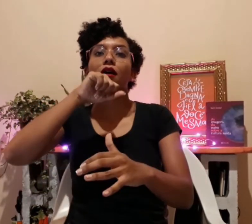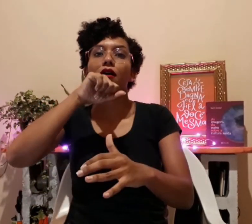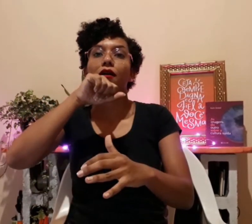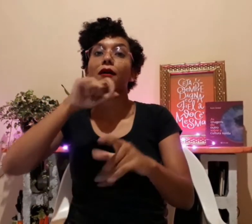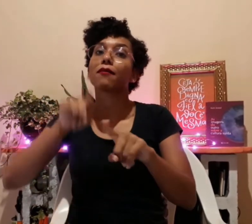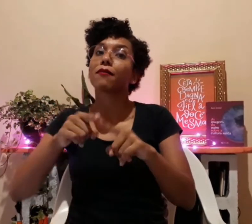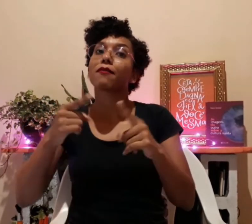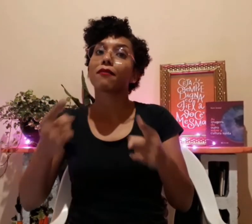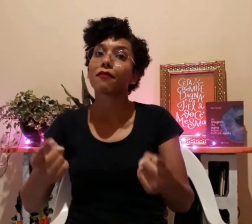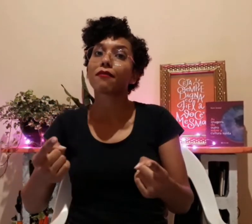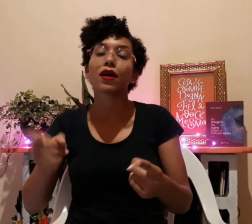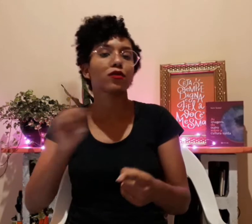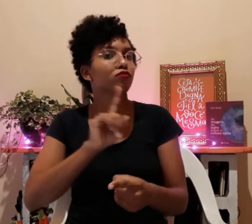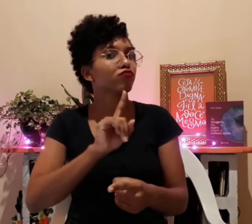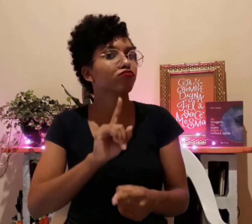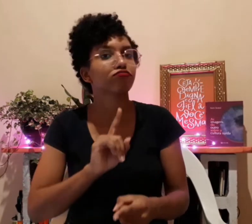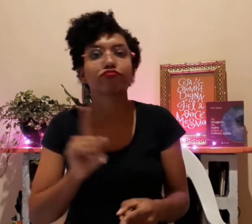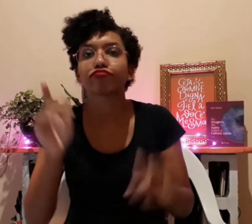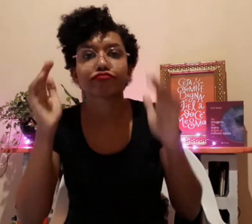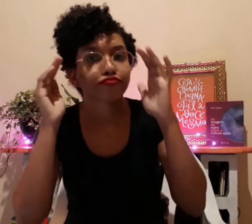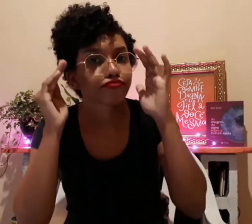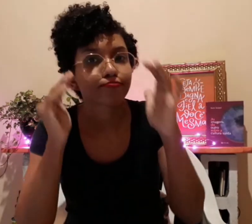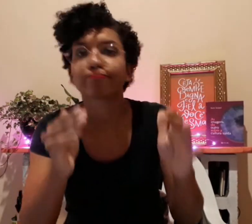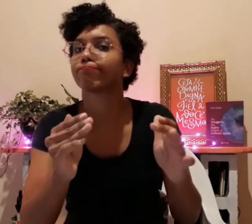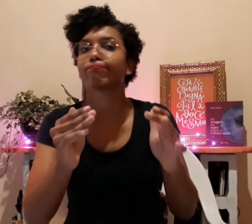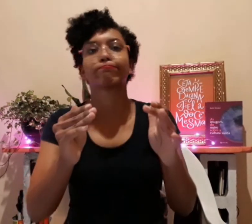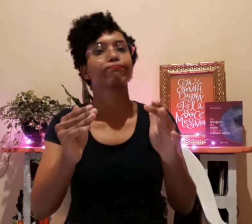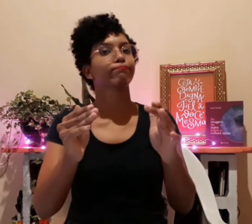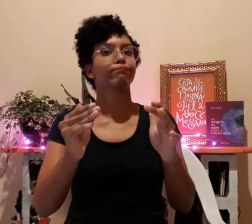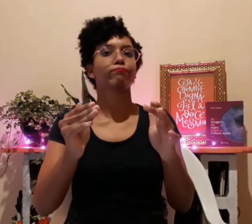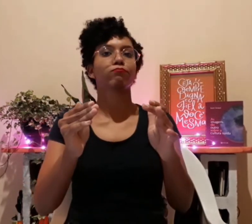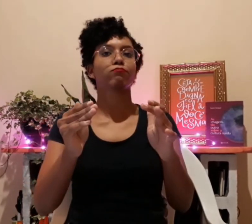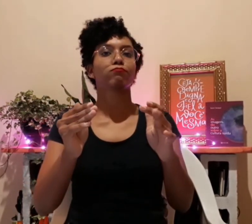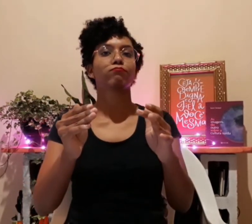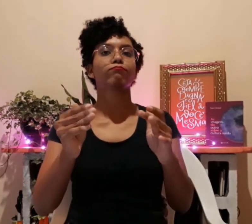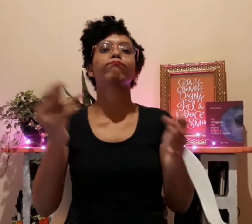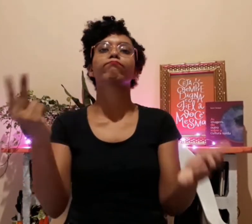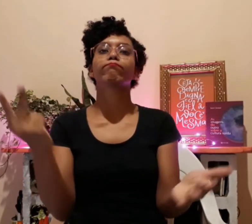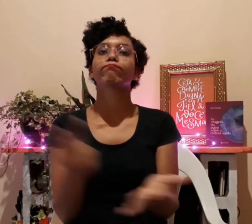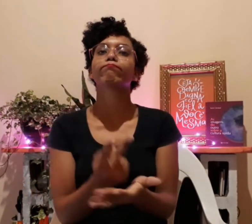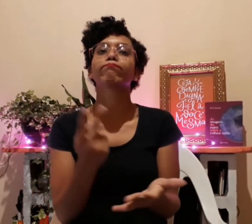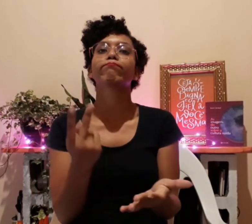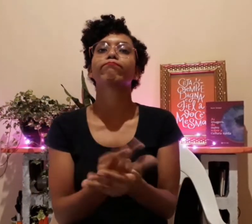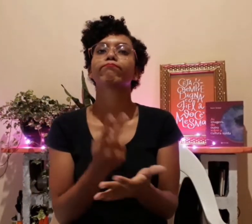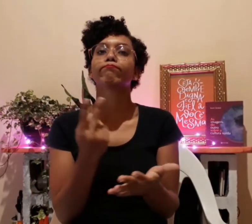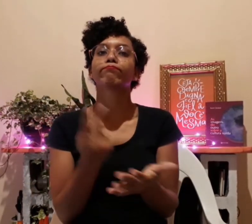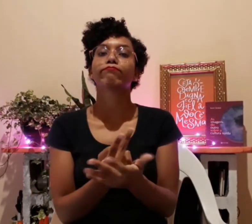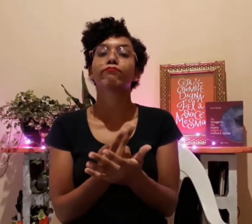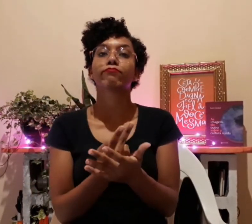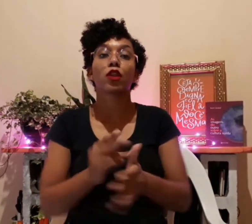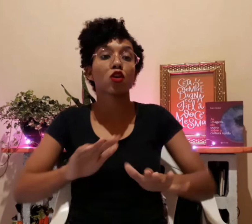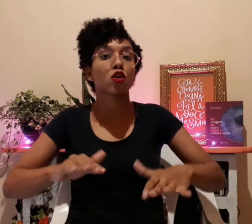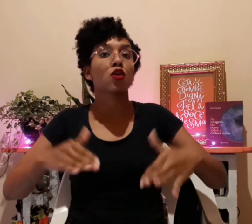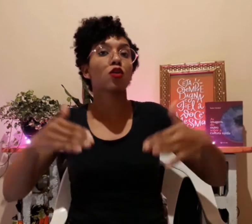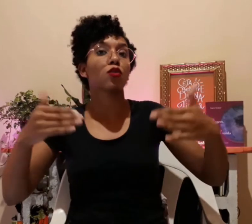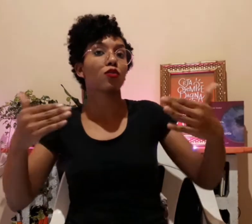Ela não obedeceu à mãe dela, não respeitou o que a mãe falou. Se deu mal pelo erro.